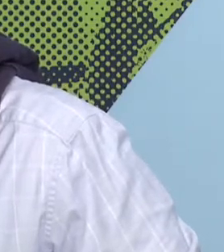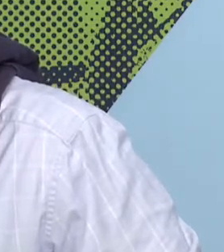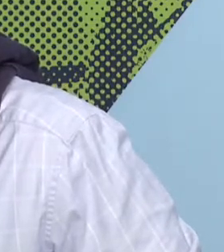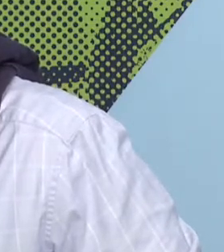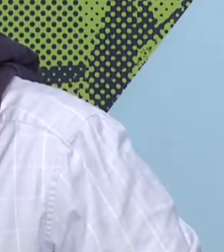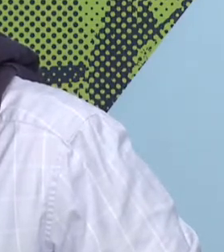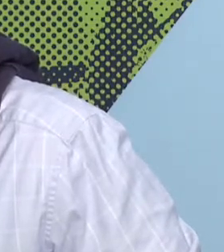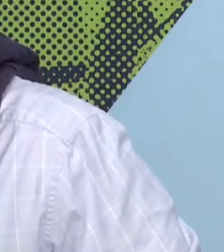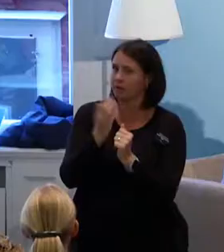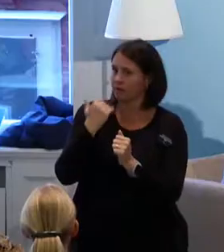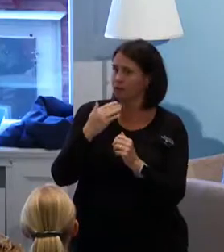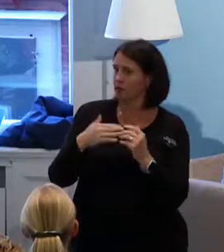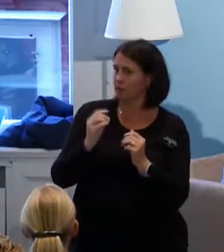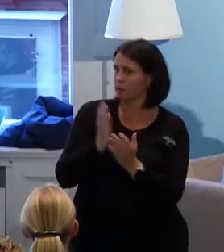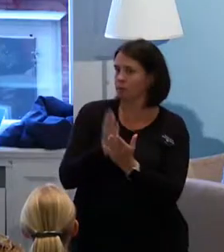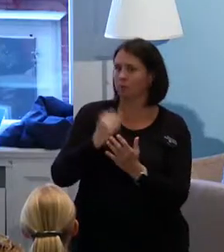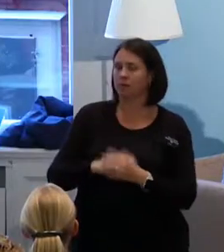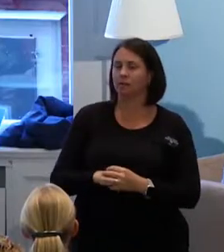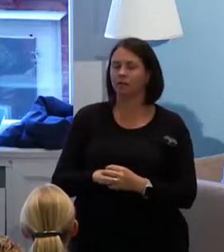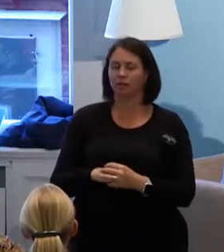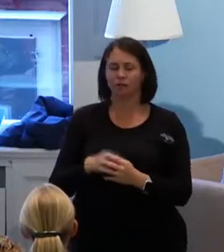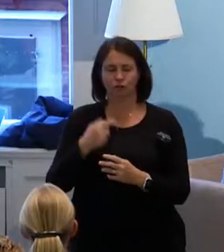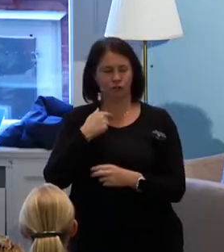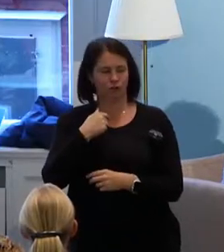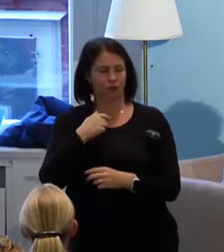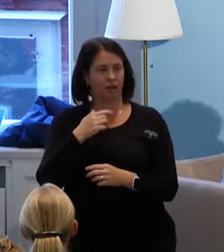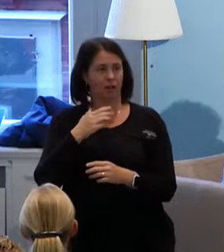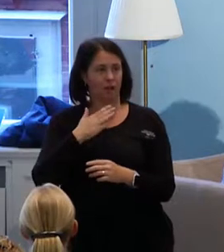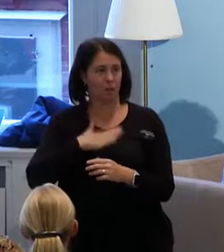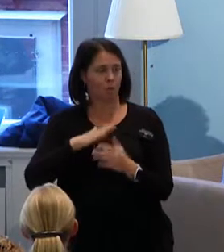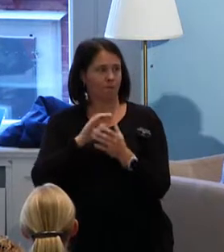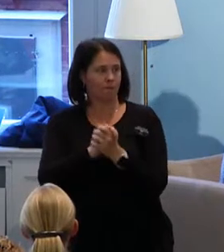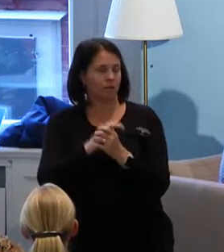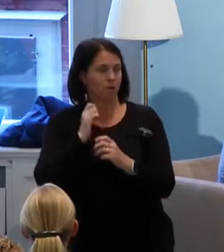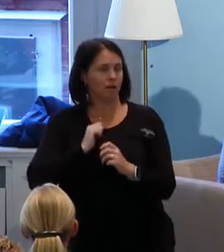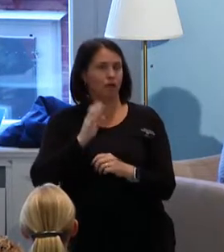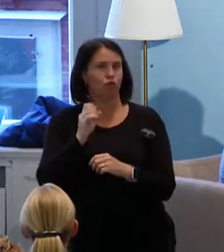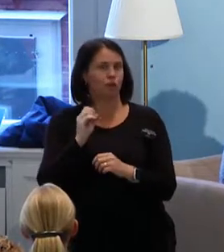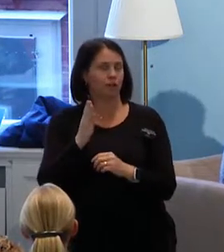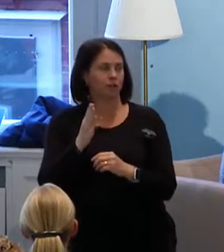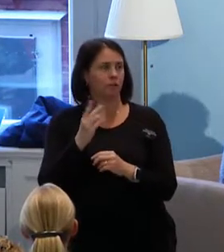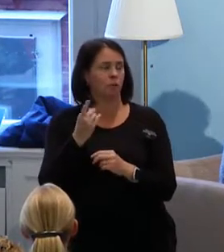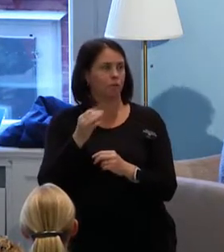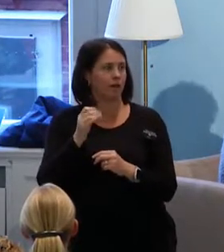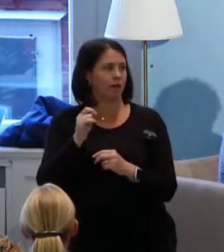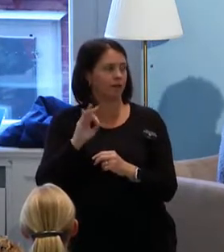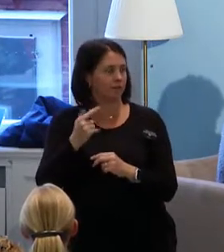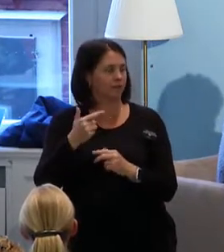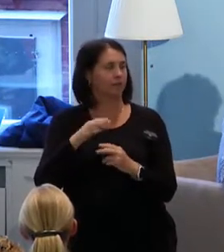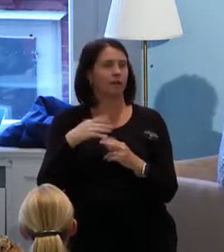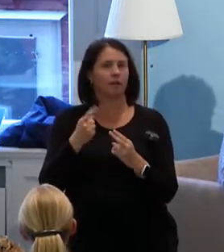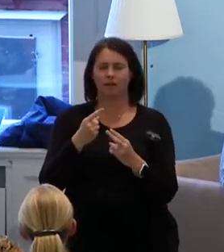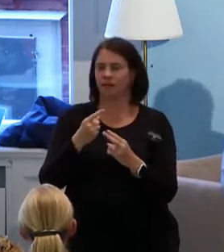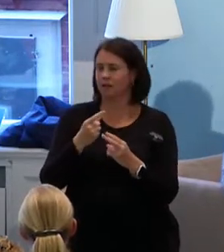göra här utan tvekan. För jag är en god vän till mig, David Polfeldt, som är vd på Massive Entertainment, som är ett